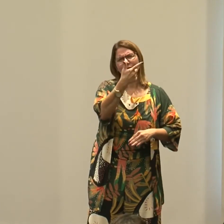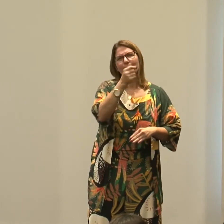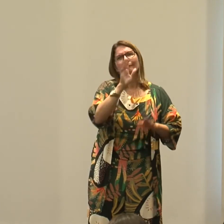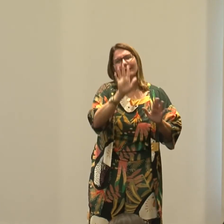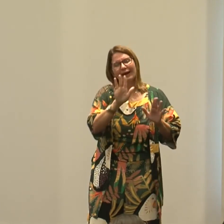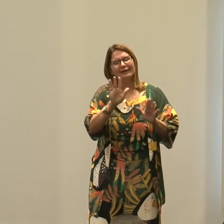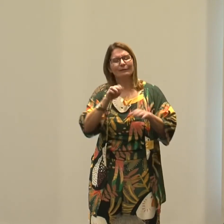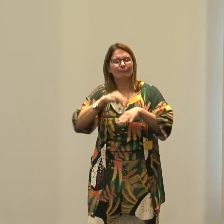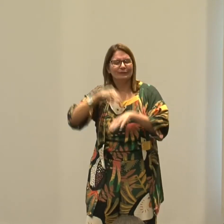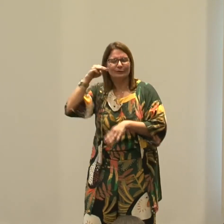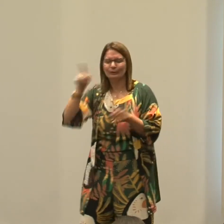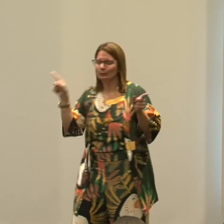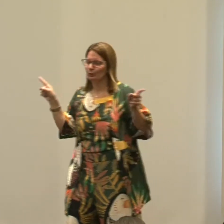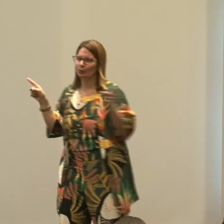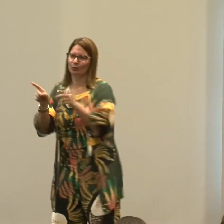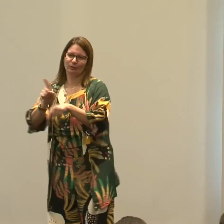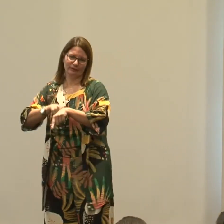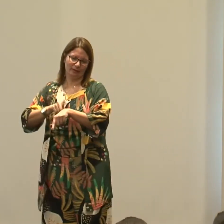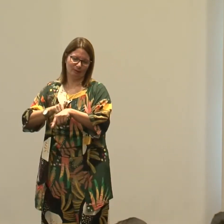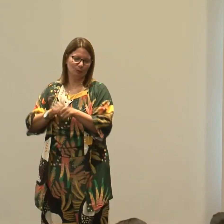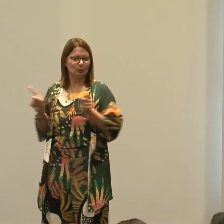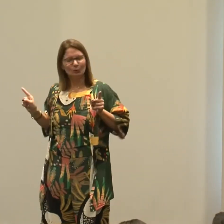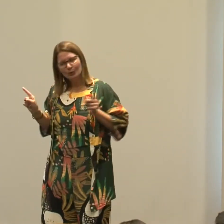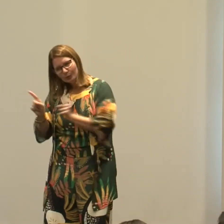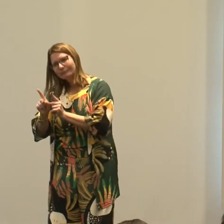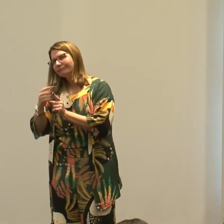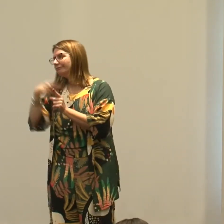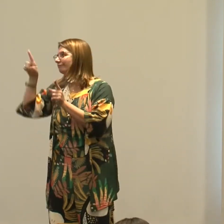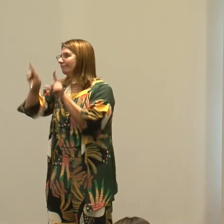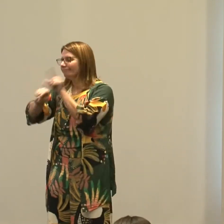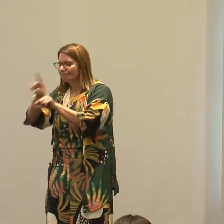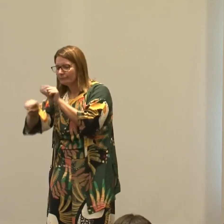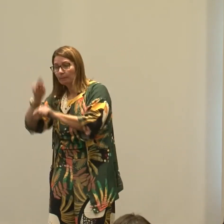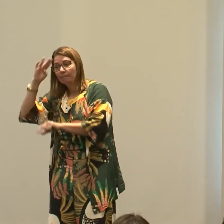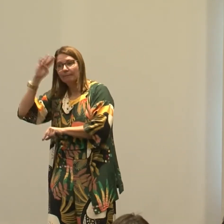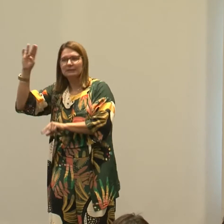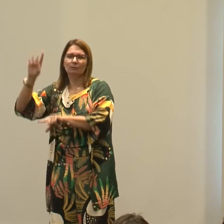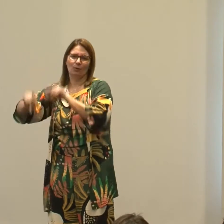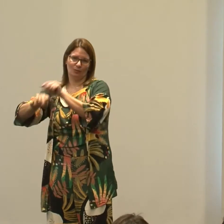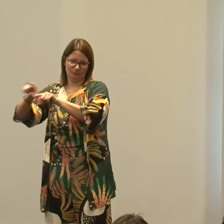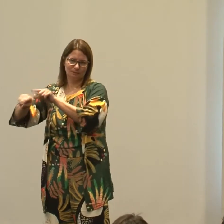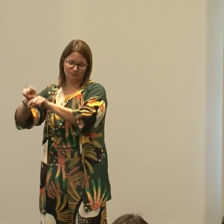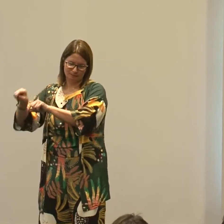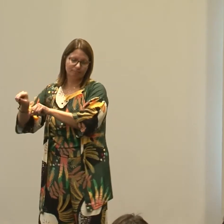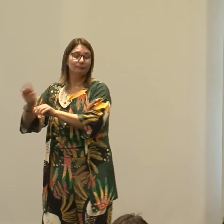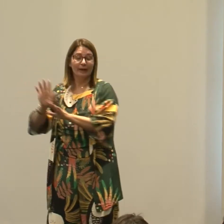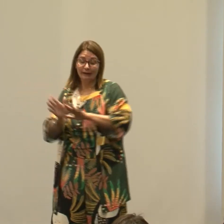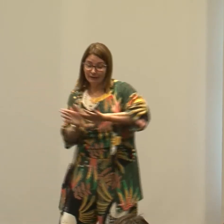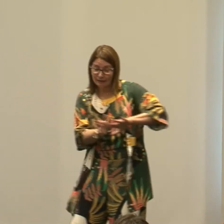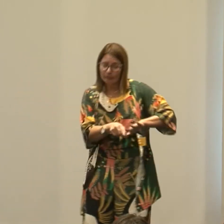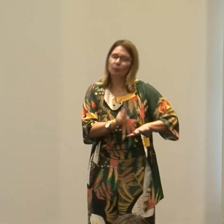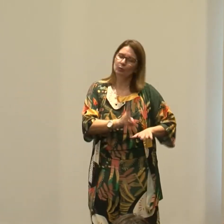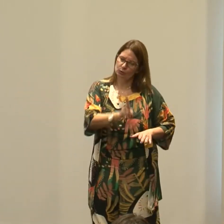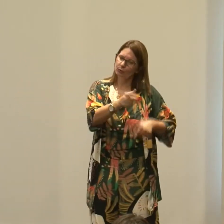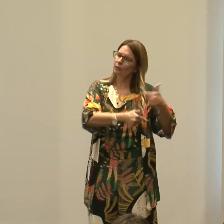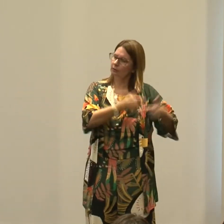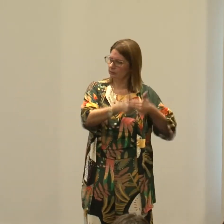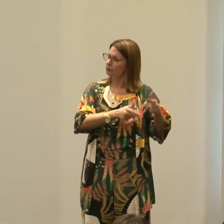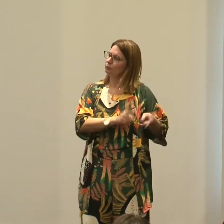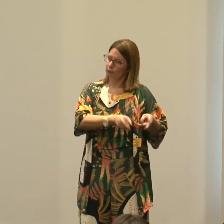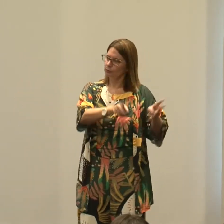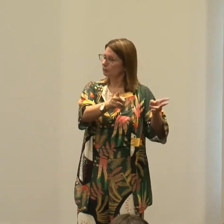de 120. Só que para o mestrado a gente precisava de fazer escolhas, né? Escolhemos